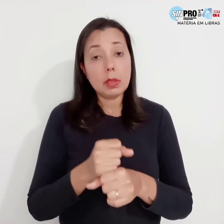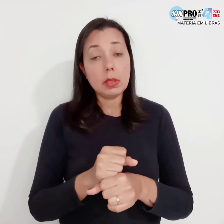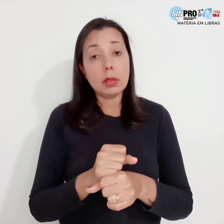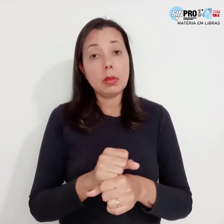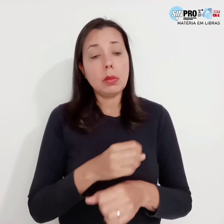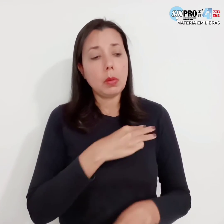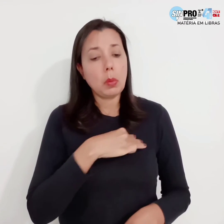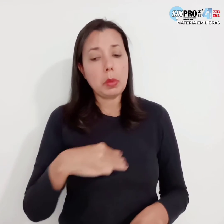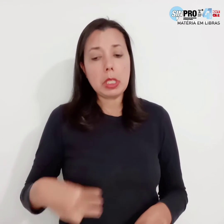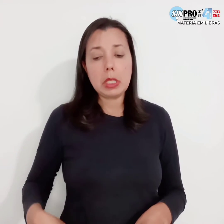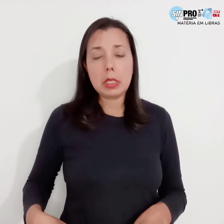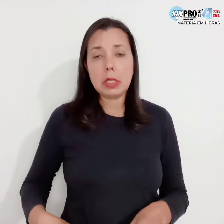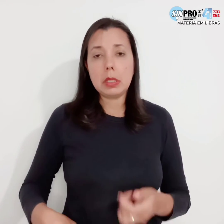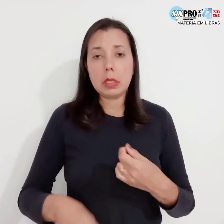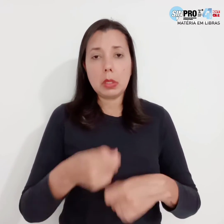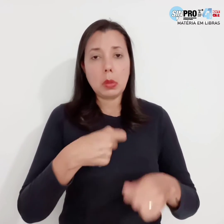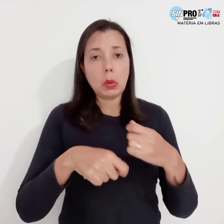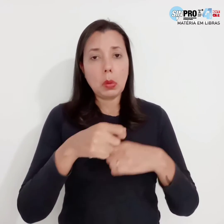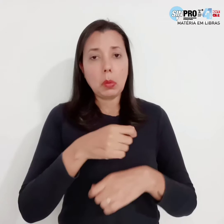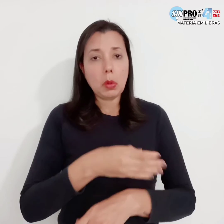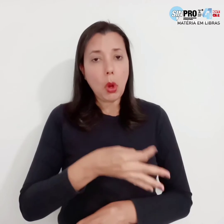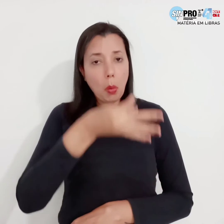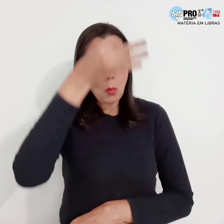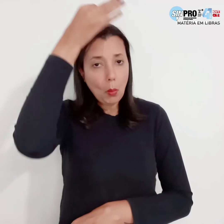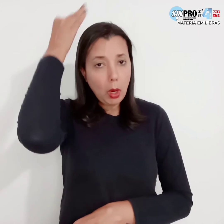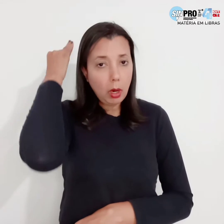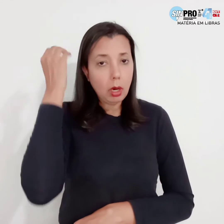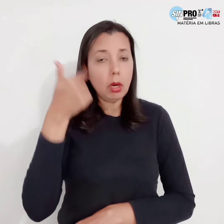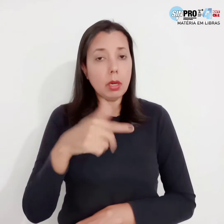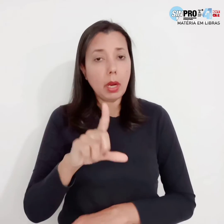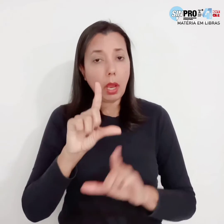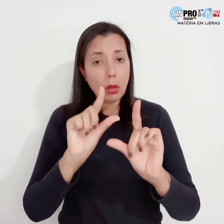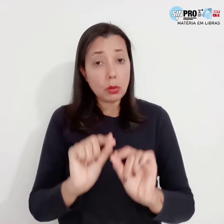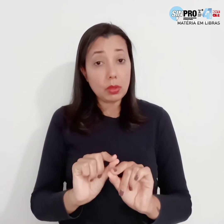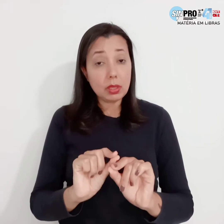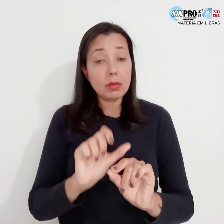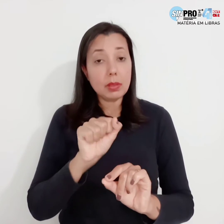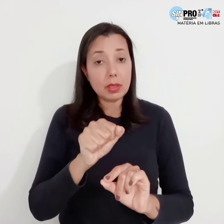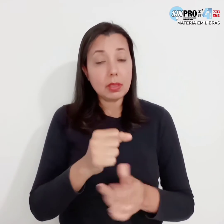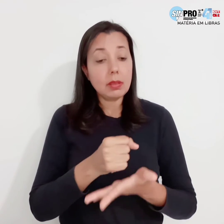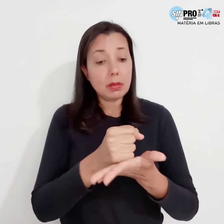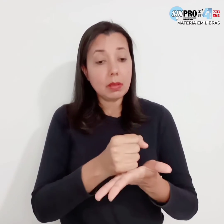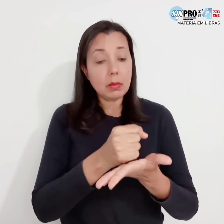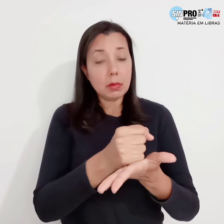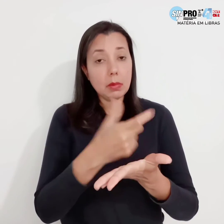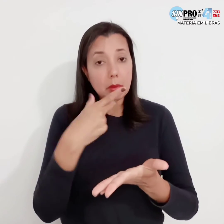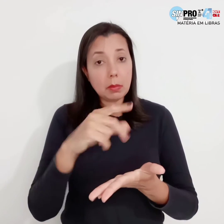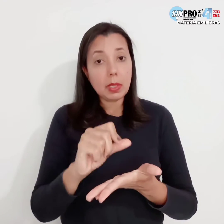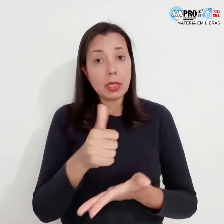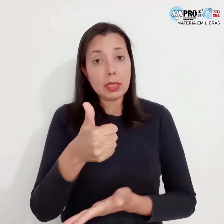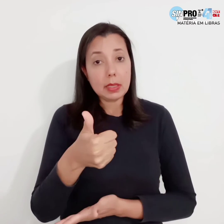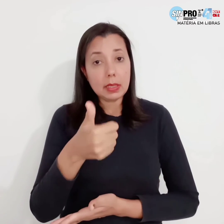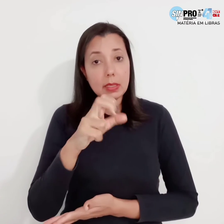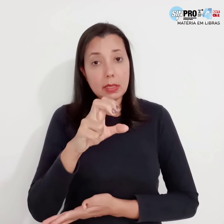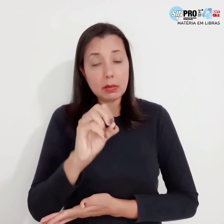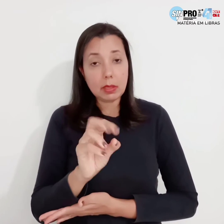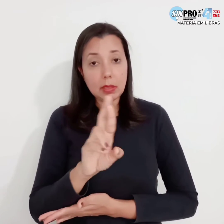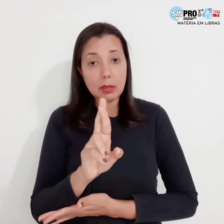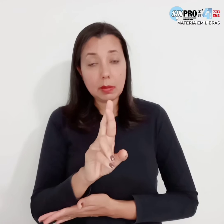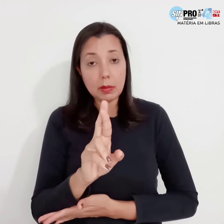ministro da Economia, Paulo Guedes, reduziu o auxílio para R$ 150